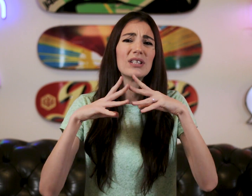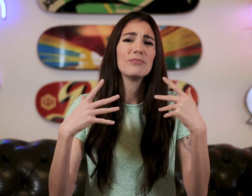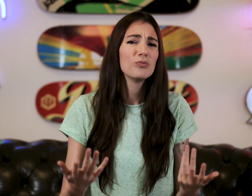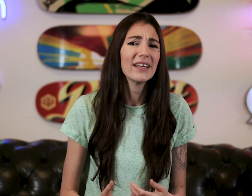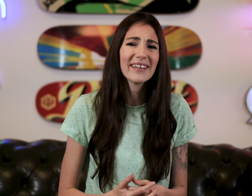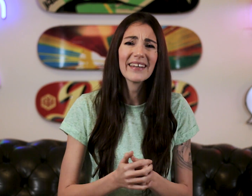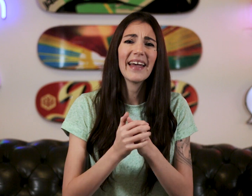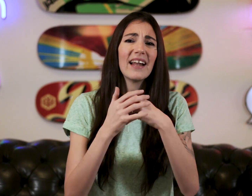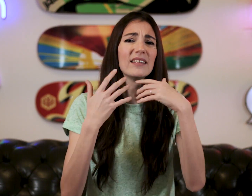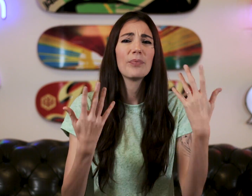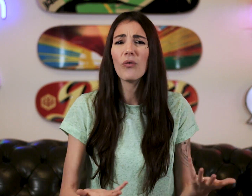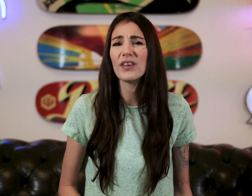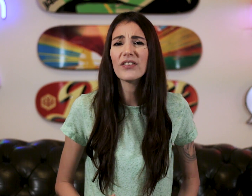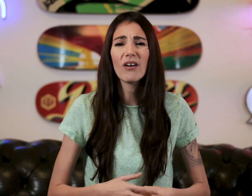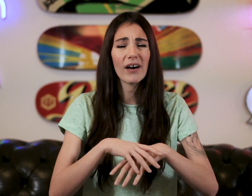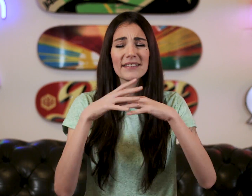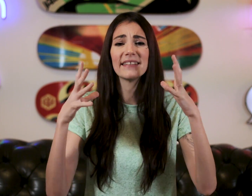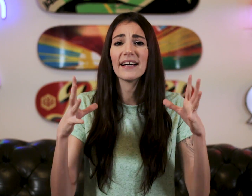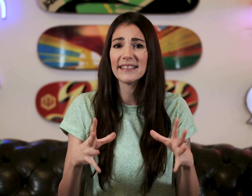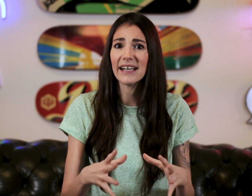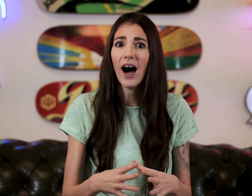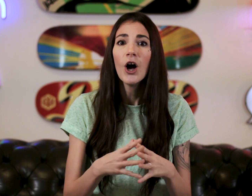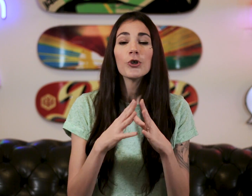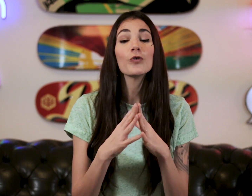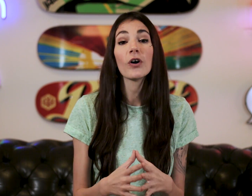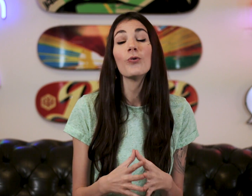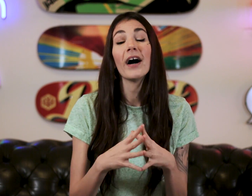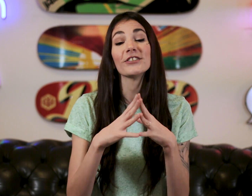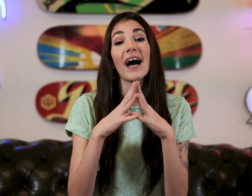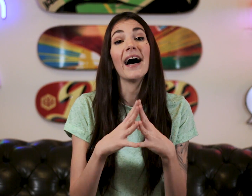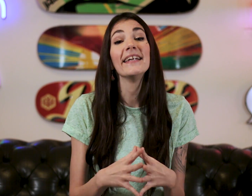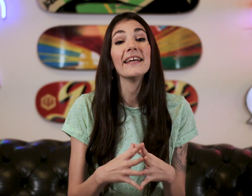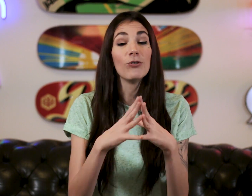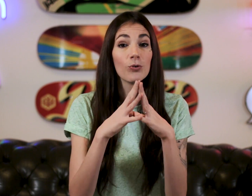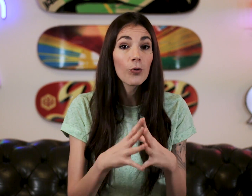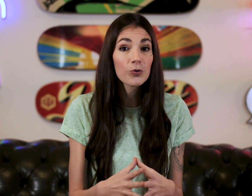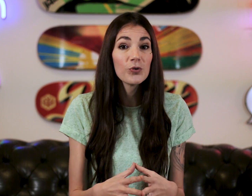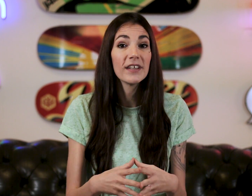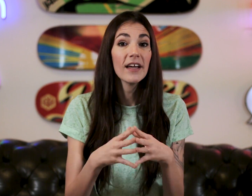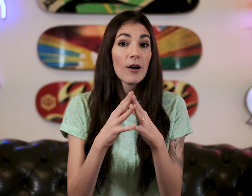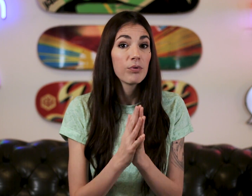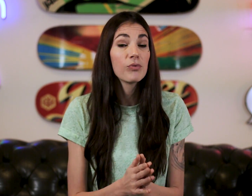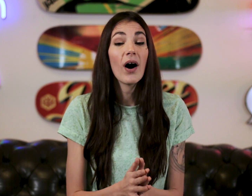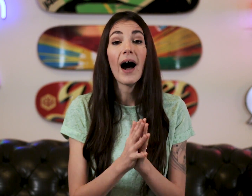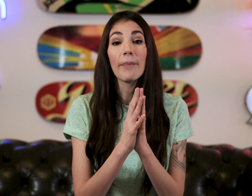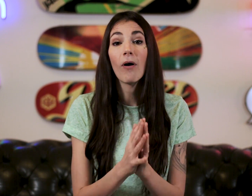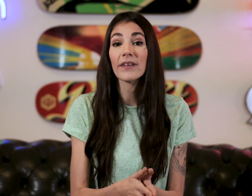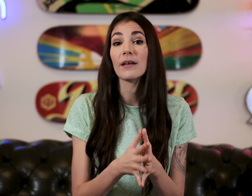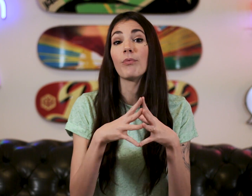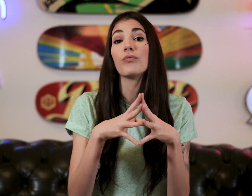du matériel, des professeurs, etc., etc. Je vous encourage à aller le consulter pour pouvoir apprendre et pour